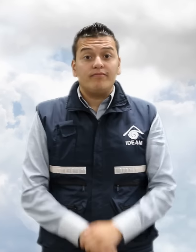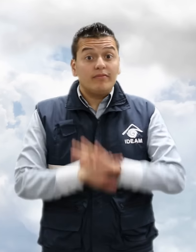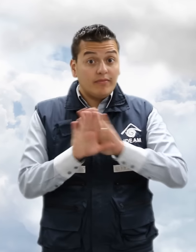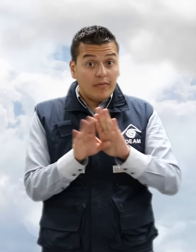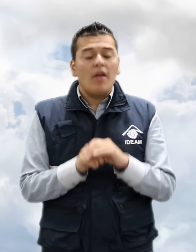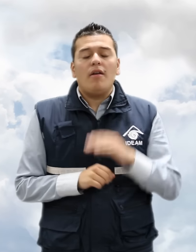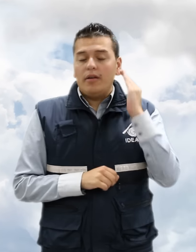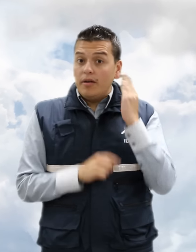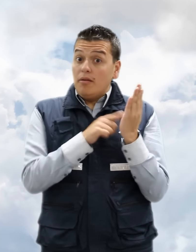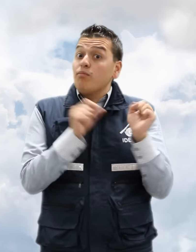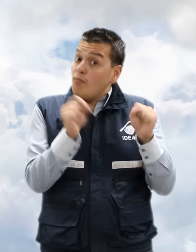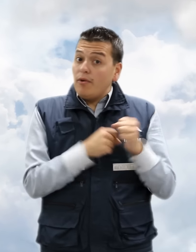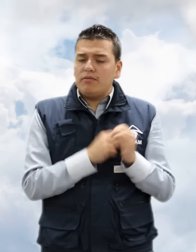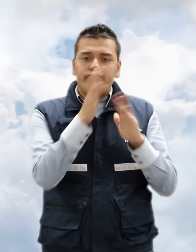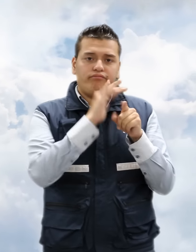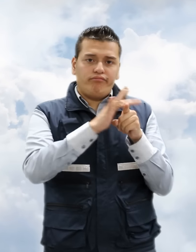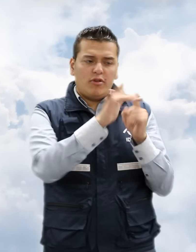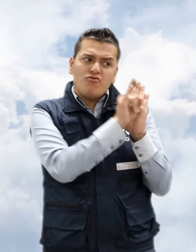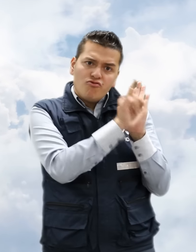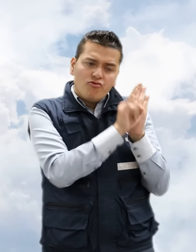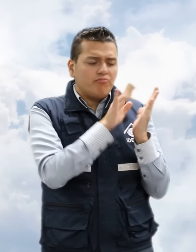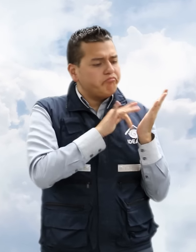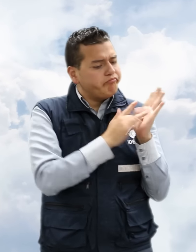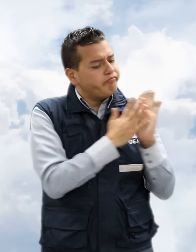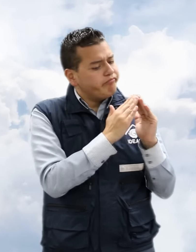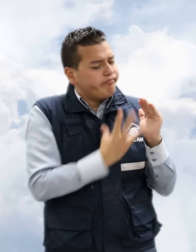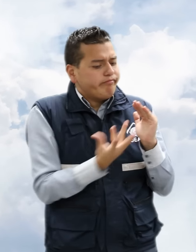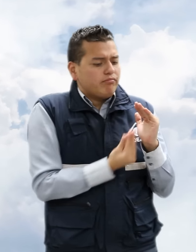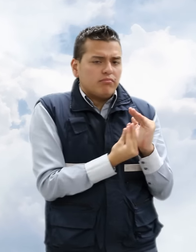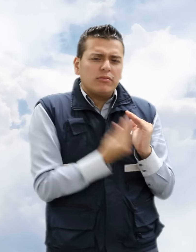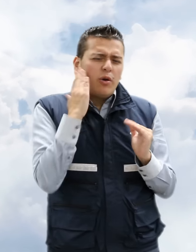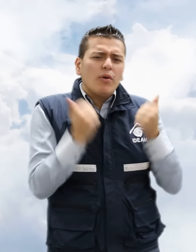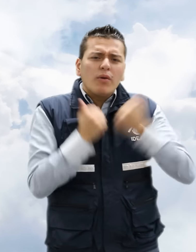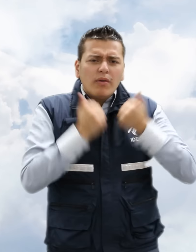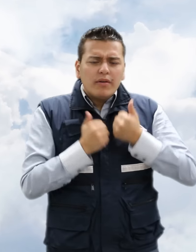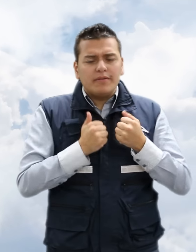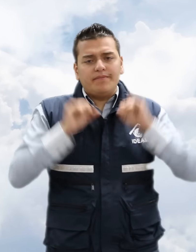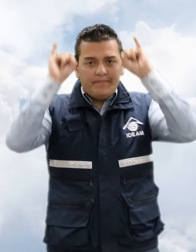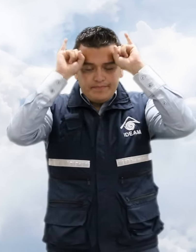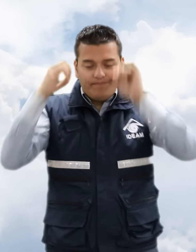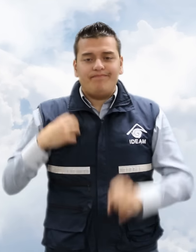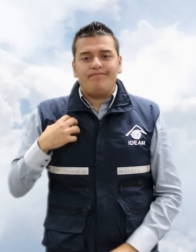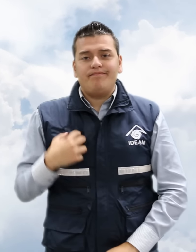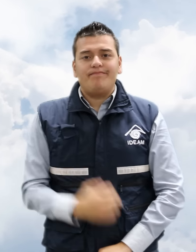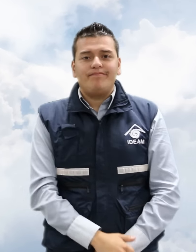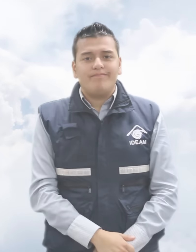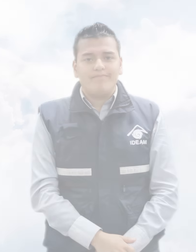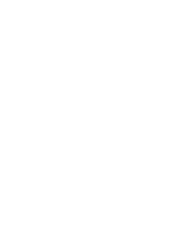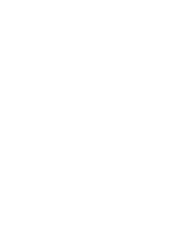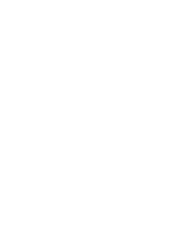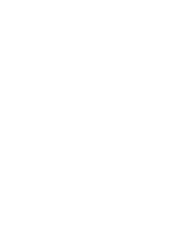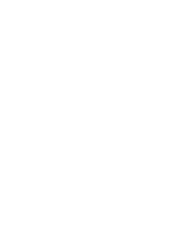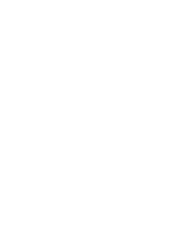Adicionalmente los invitamos a descargar nuestra aplicación Mi Pronóstico disponible para dispositivos móviles iPhone y Android.